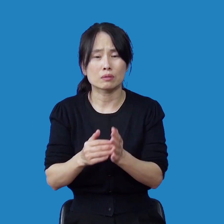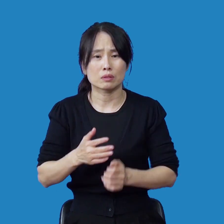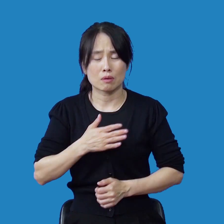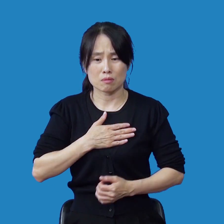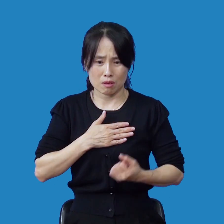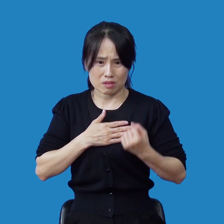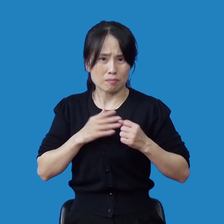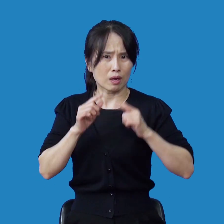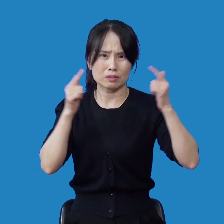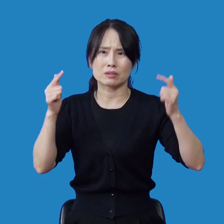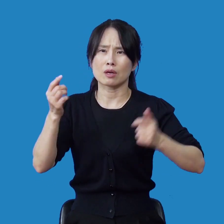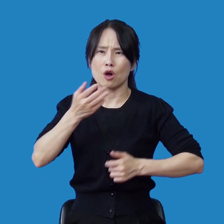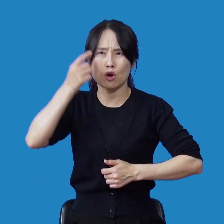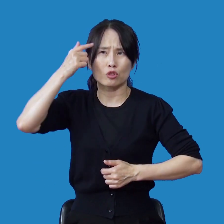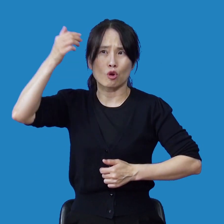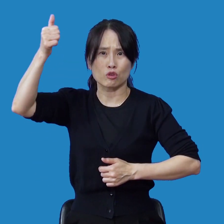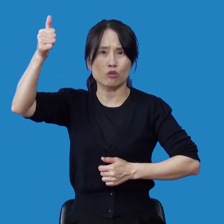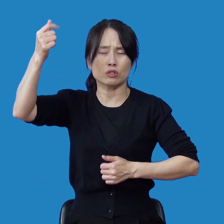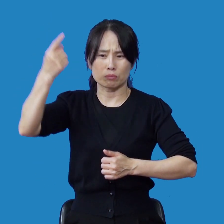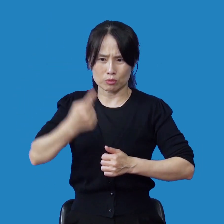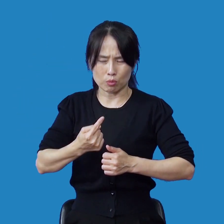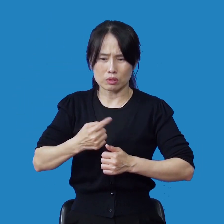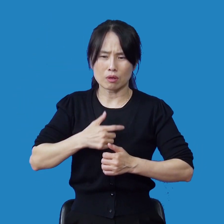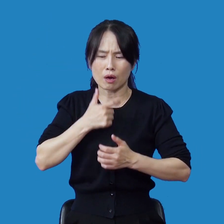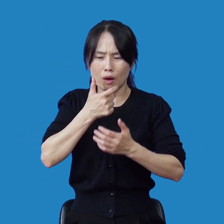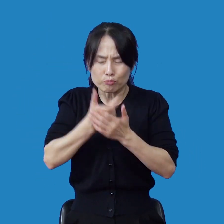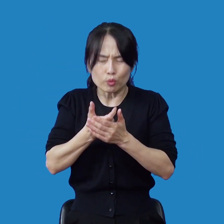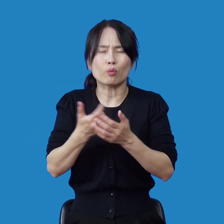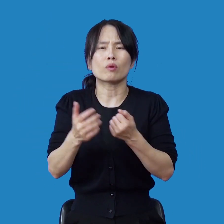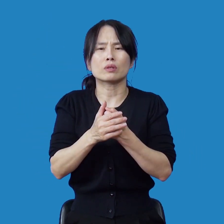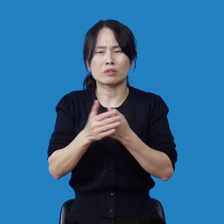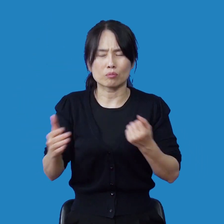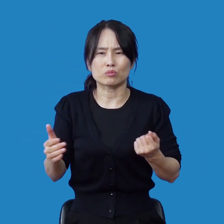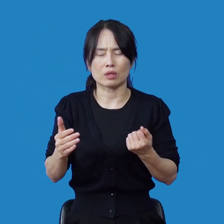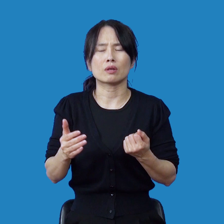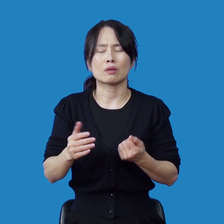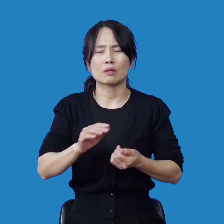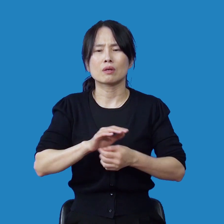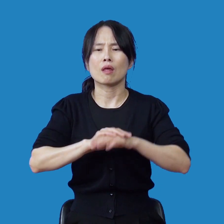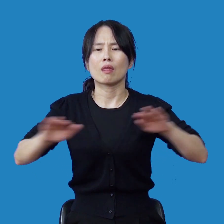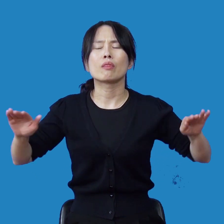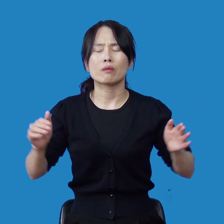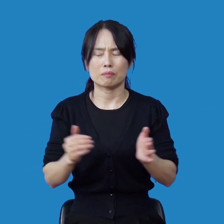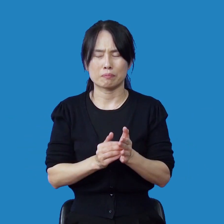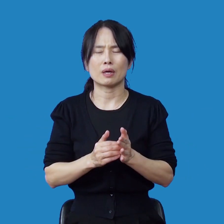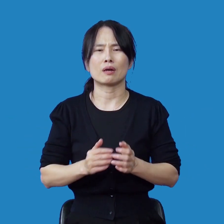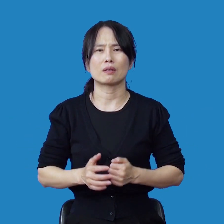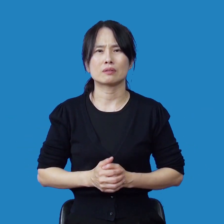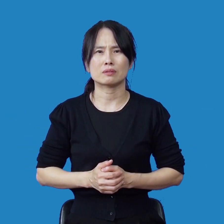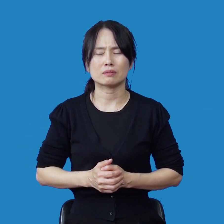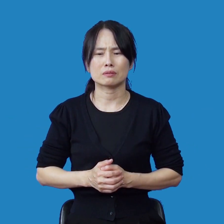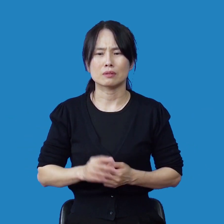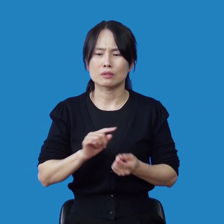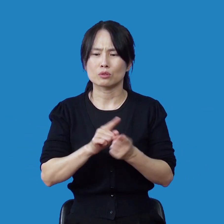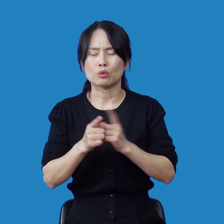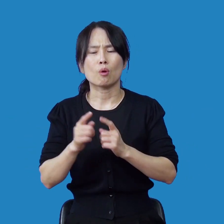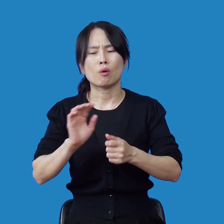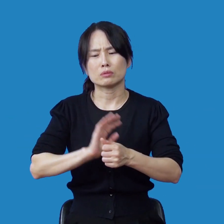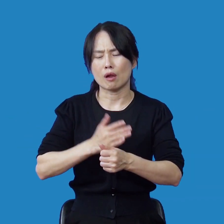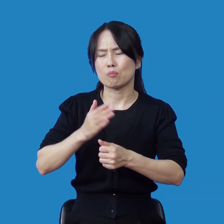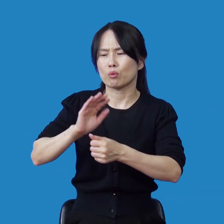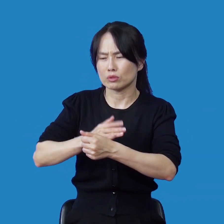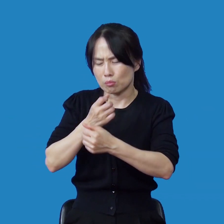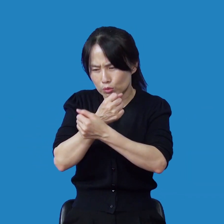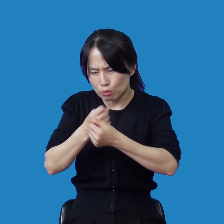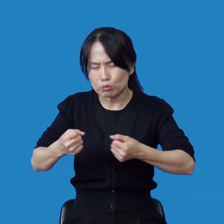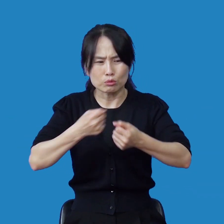성령께서 그 마음을 감동시켜 주셨습니다. 그래서 무조건 서로 잘못했다고 하고